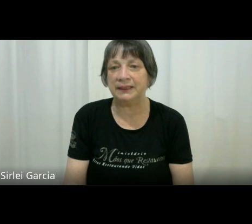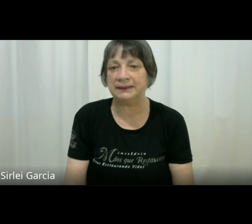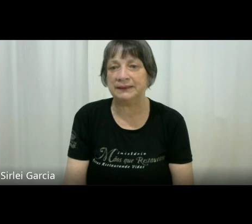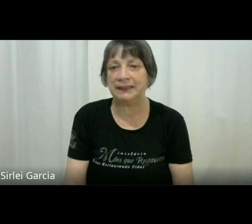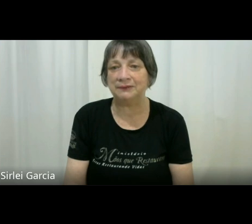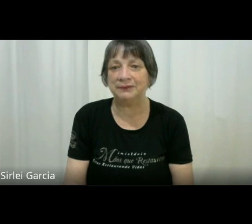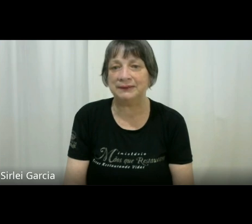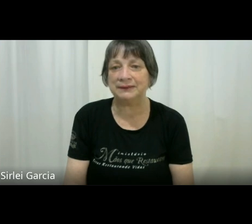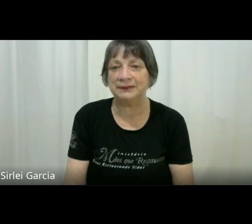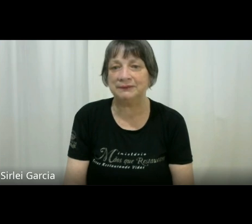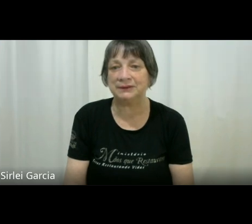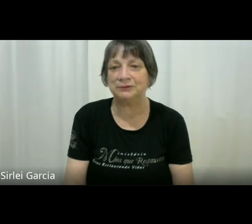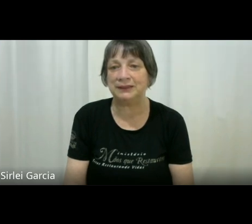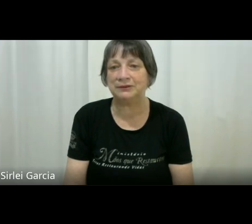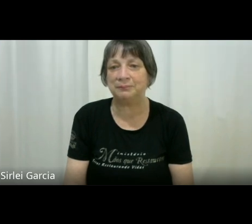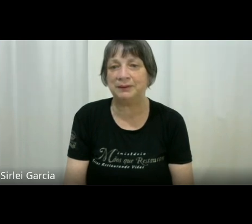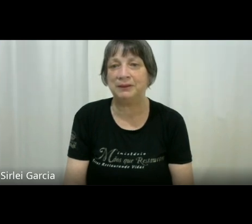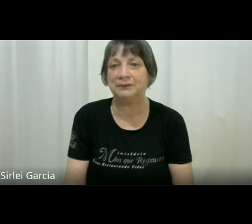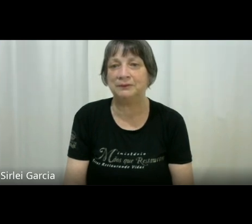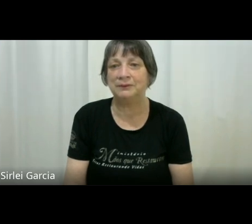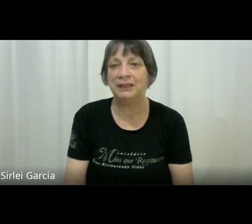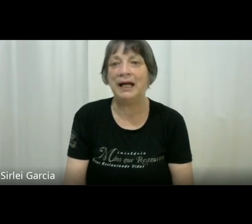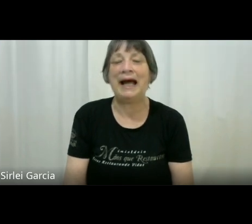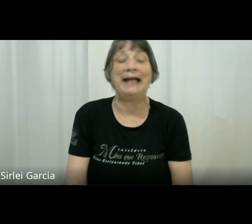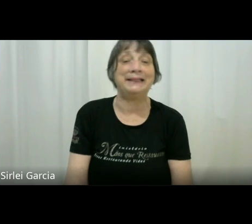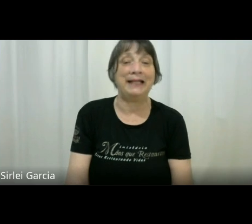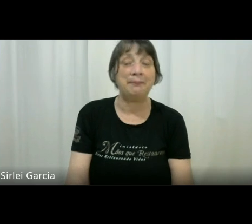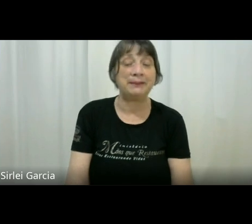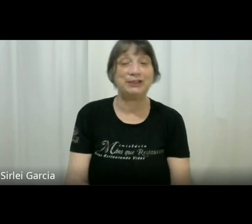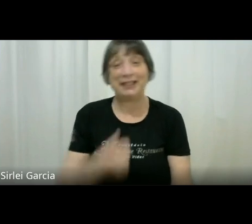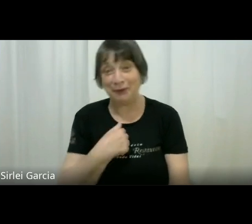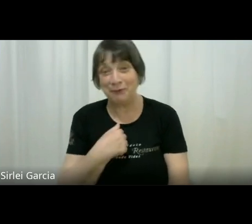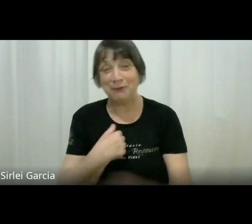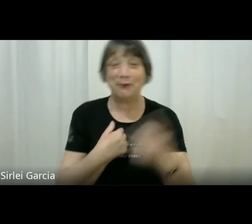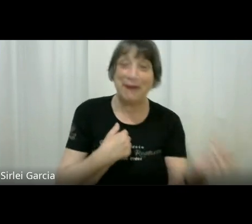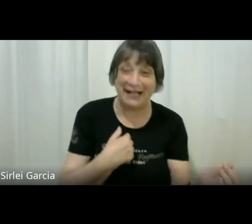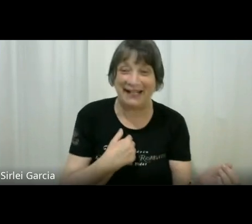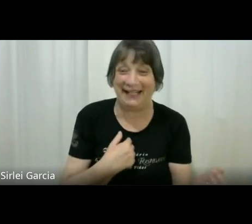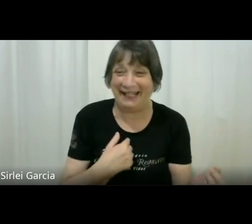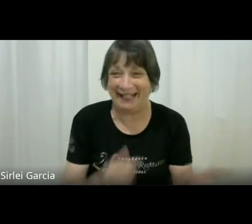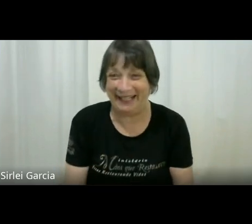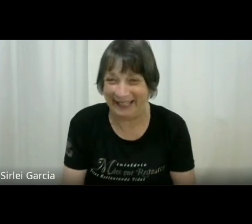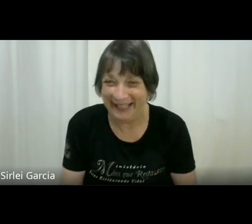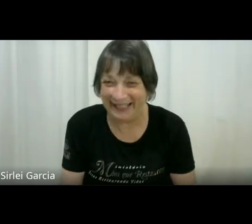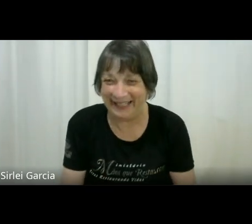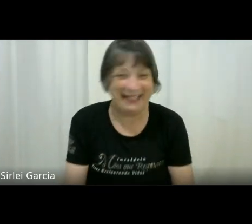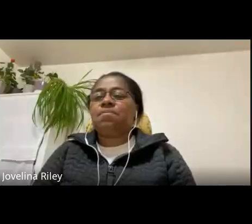ter acrescentado itens que não estão no texto bíblico. A intérprete, eu ou...